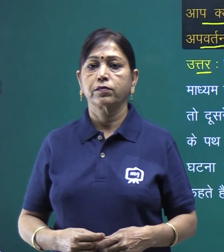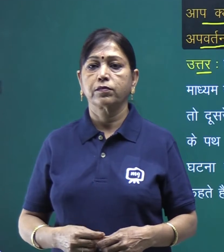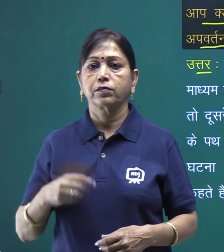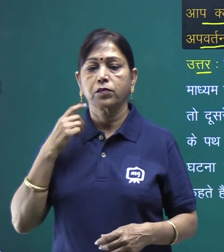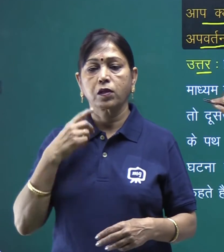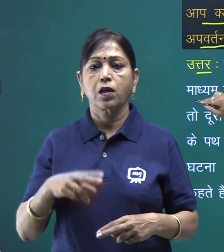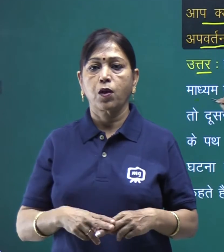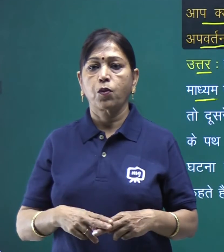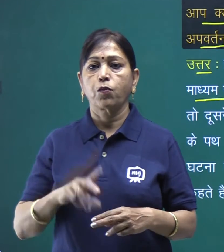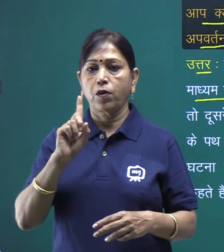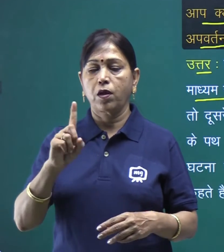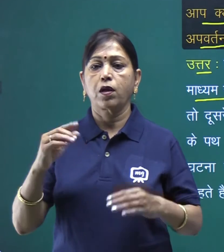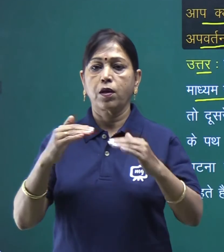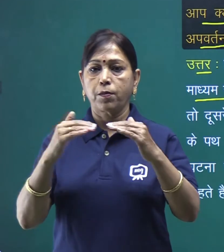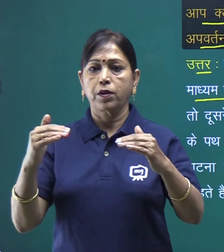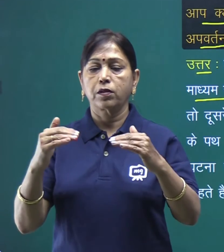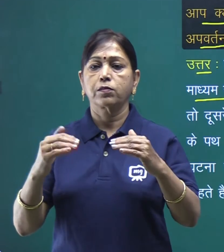जब एक माध्यम से